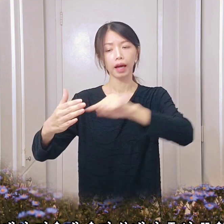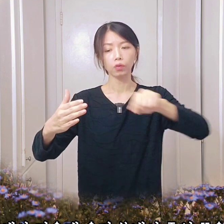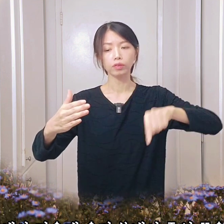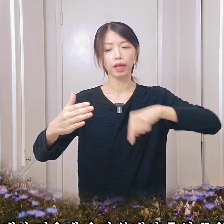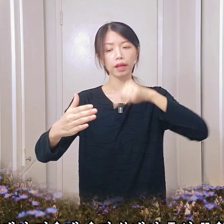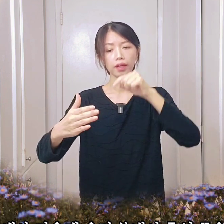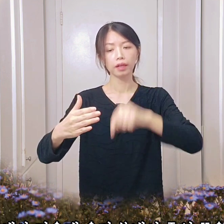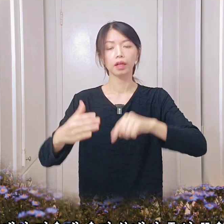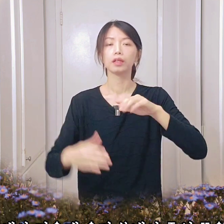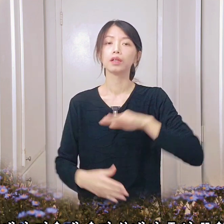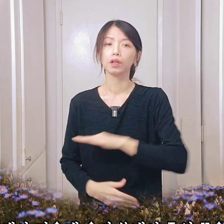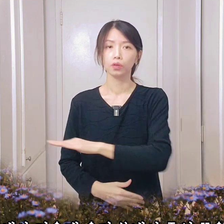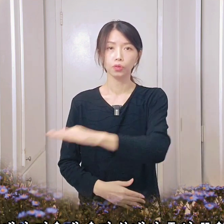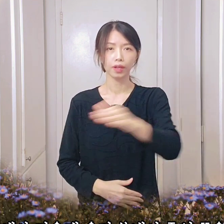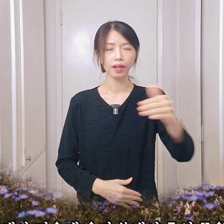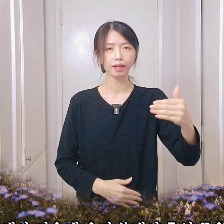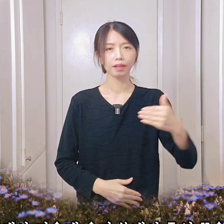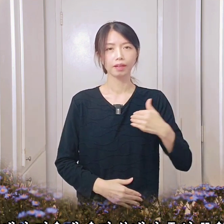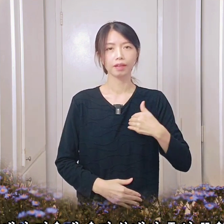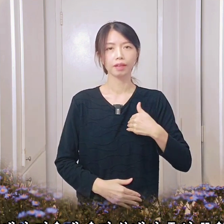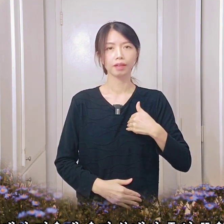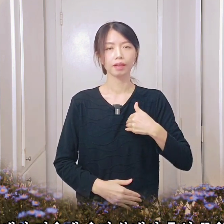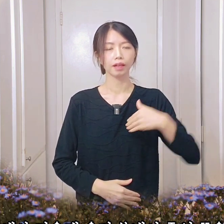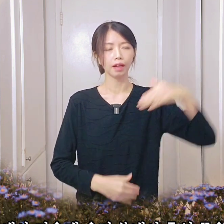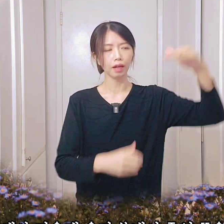세상 가운데 우릴